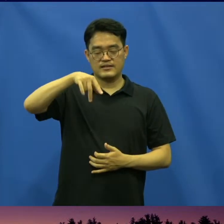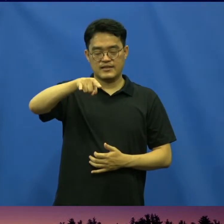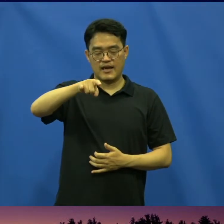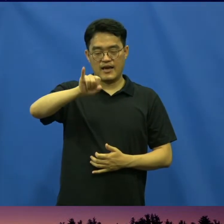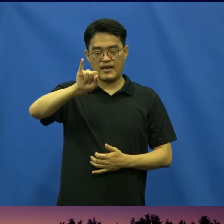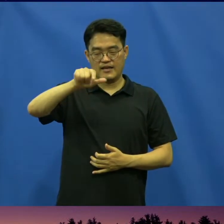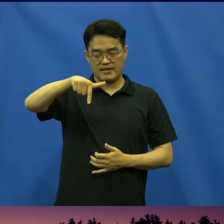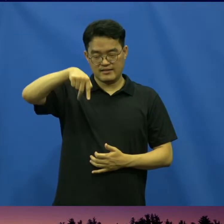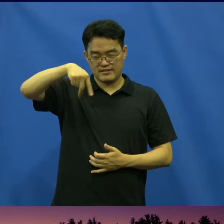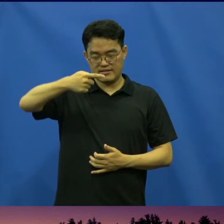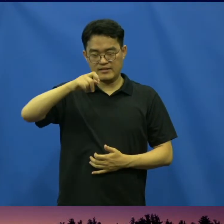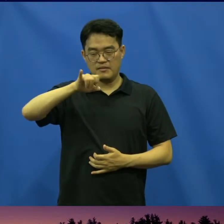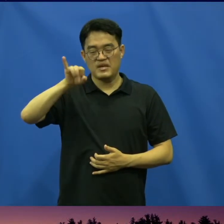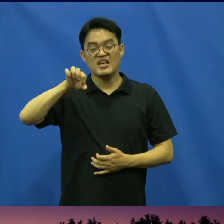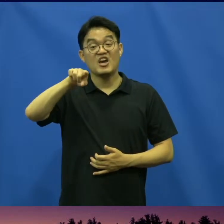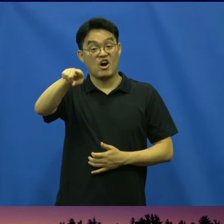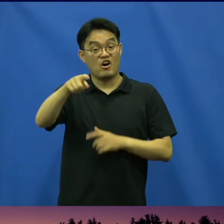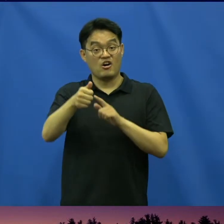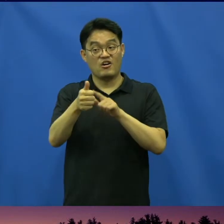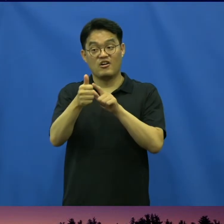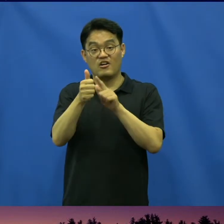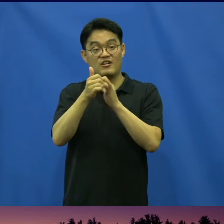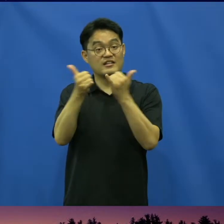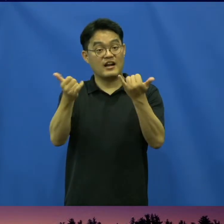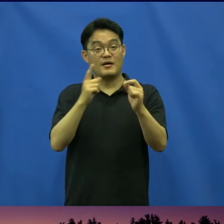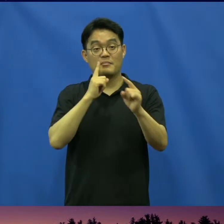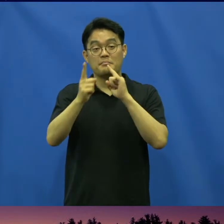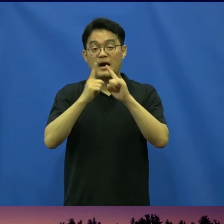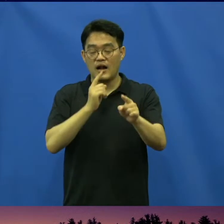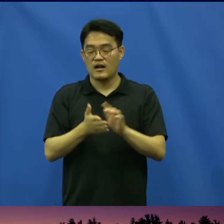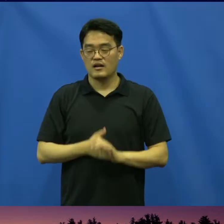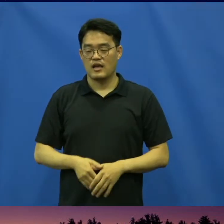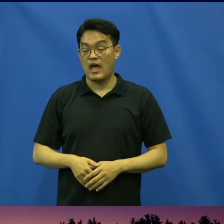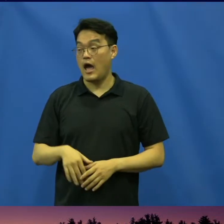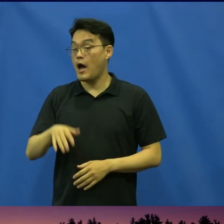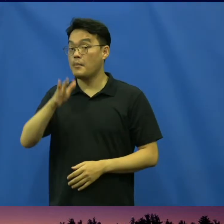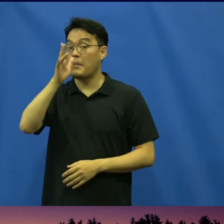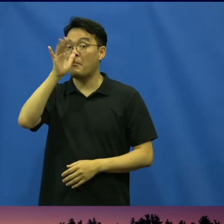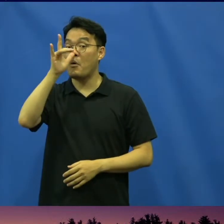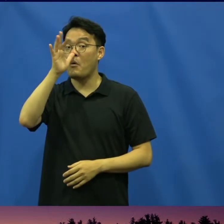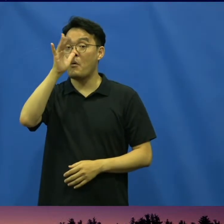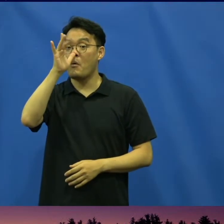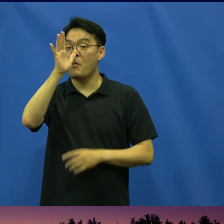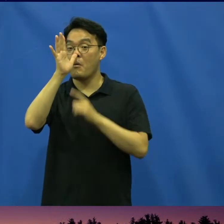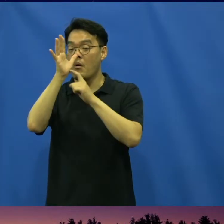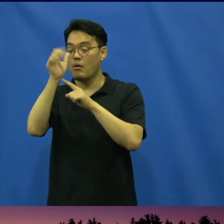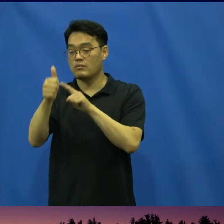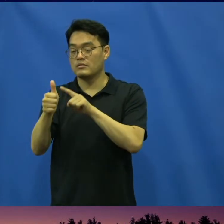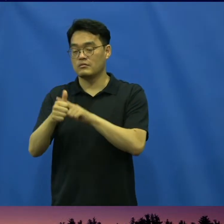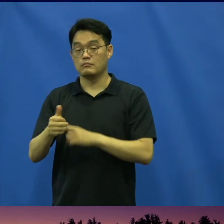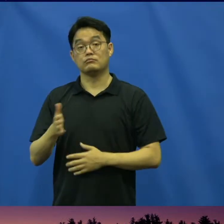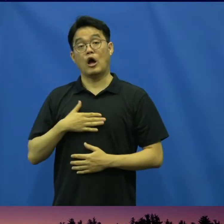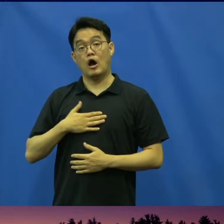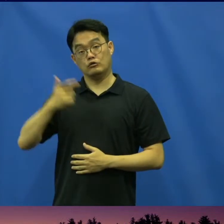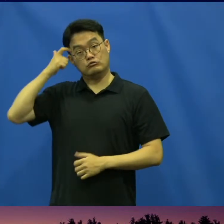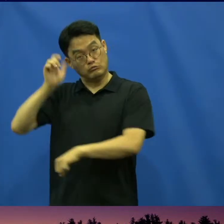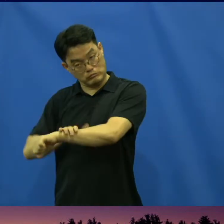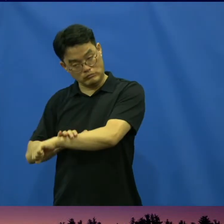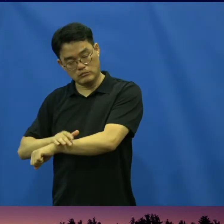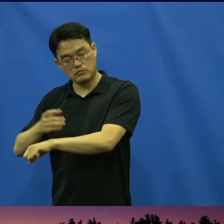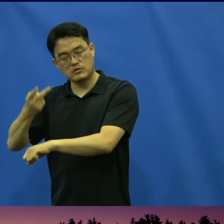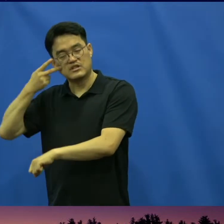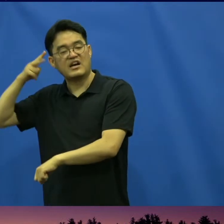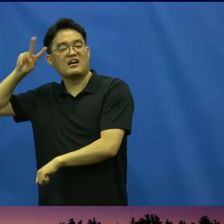지혜로운 자는 자신이 바보라는 사실을 알고 있다. 그런 얘기를 했어요. 자, 여러분들 어떤